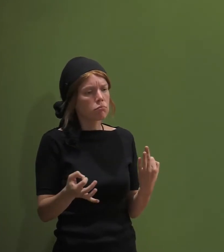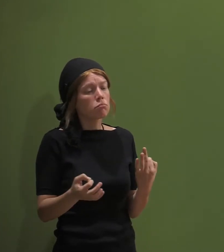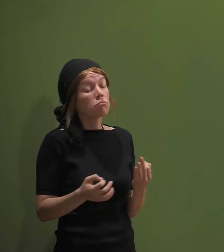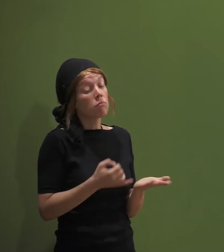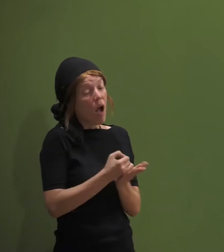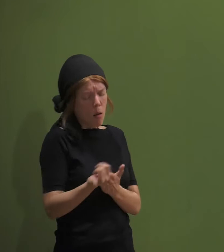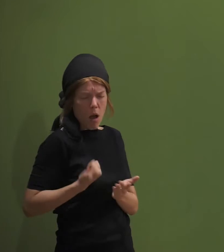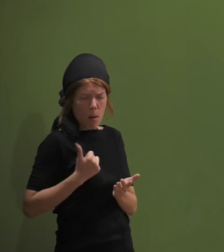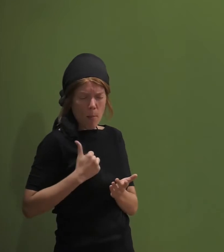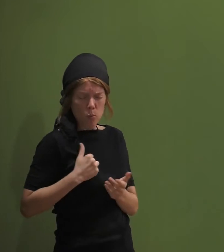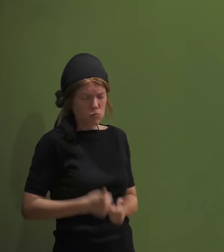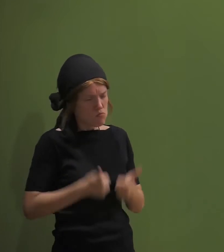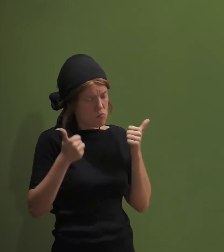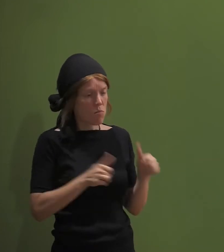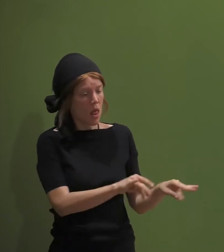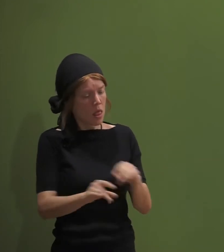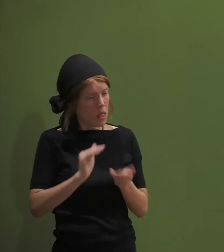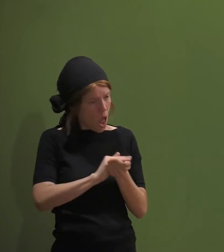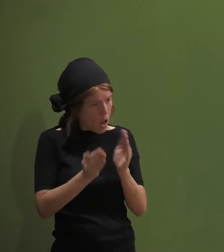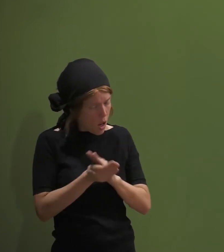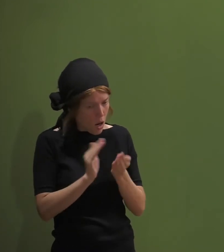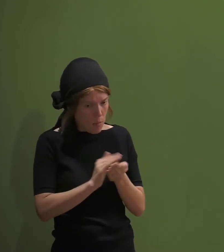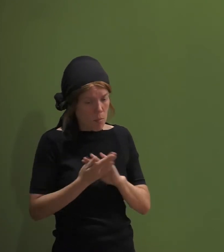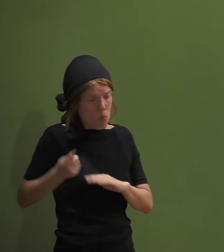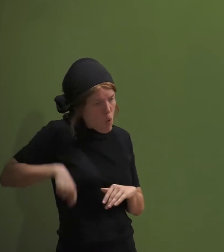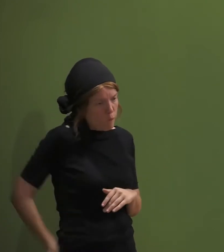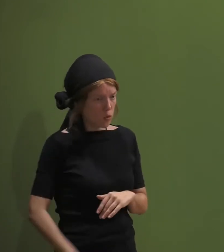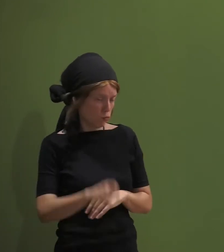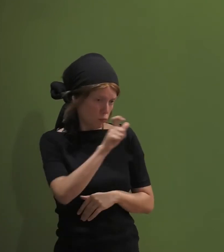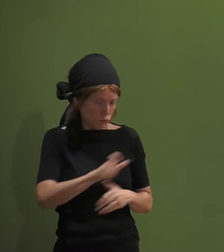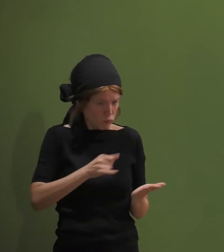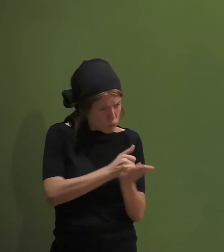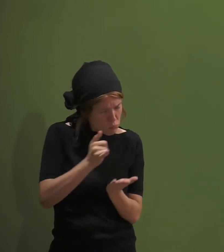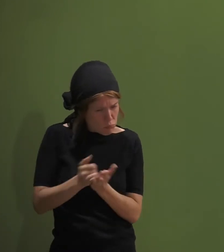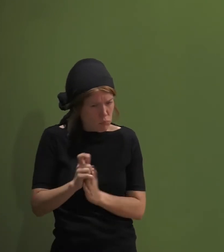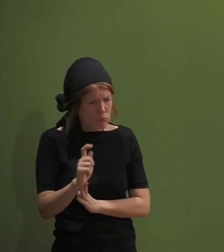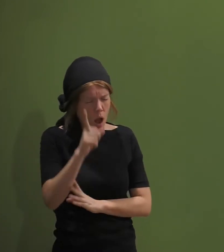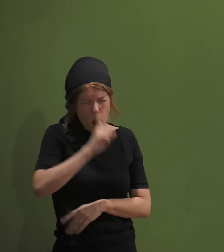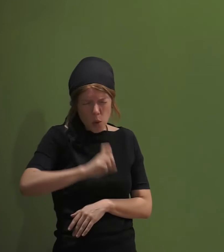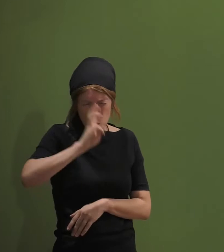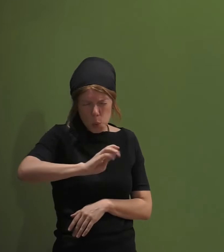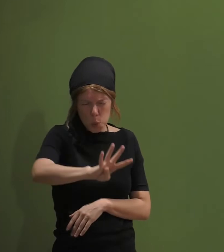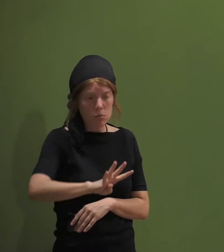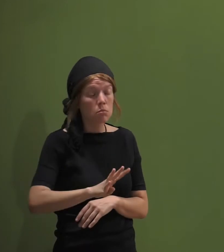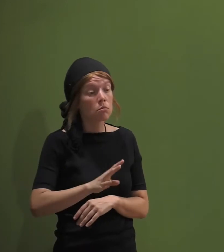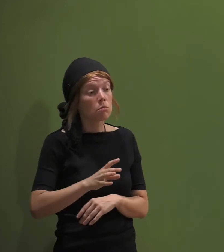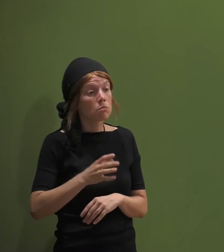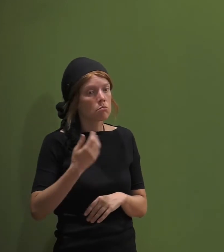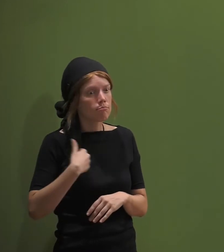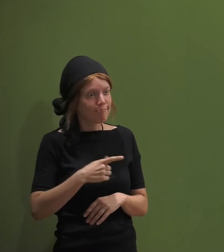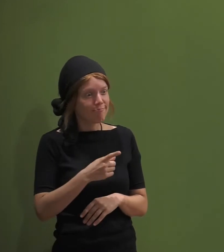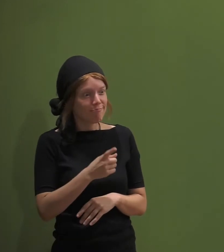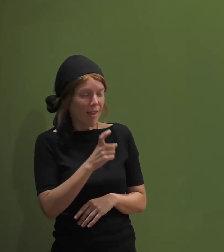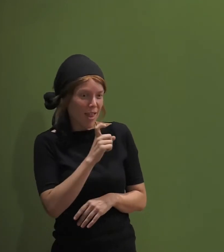producción agropecuaria. En Tierra de Barros, los magníficos profesionales del campo llevan años consiguiendo unos rendimientos que harían palidecer de envidia a